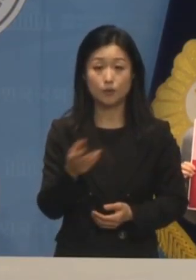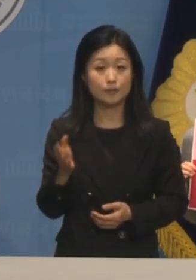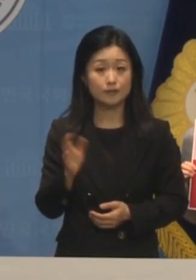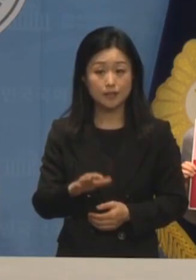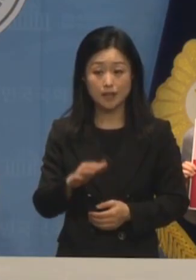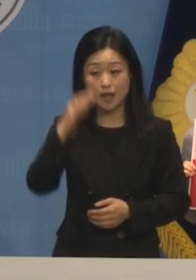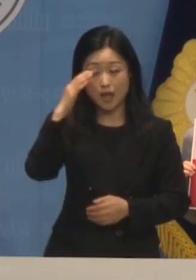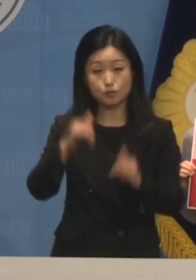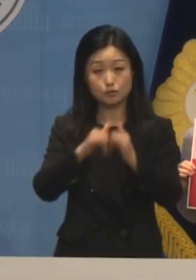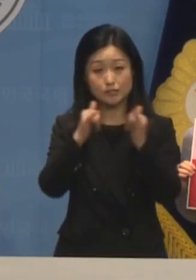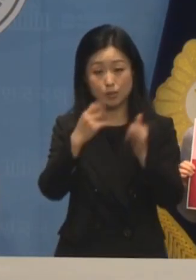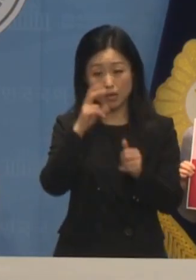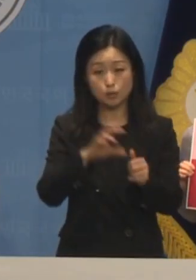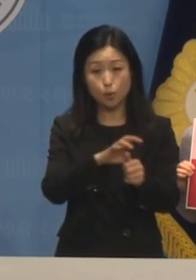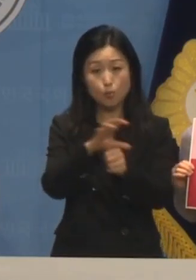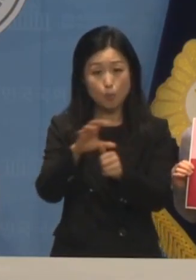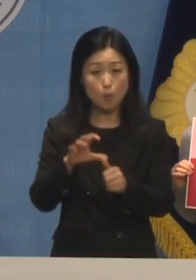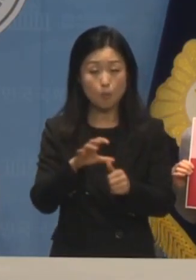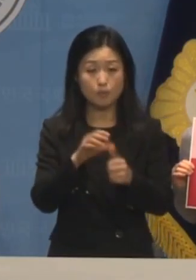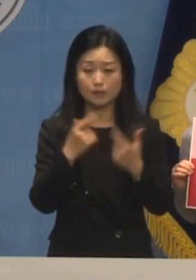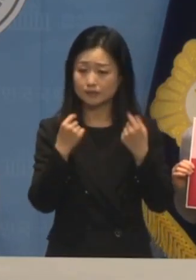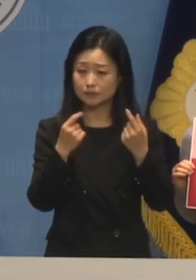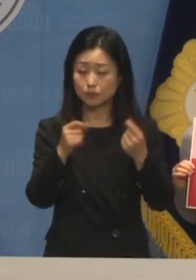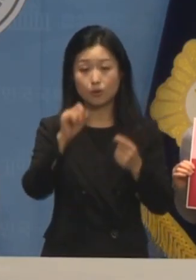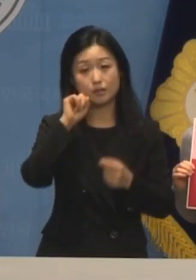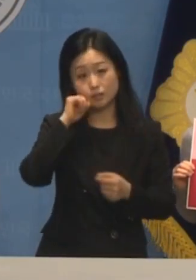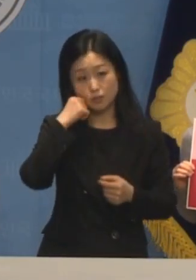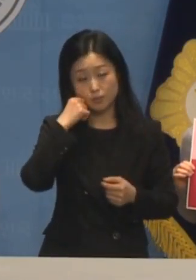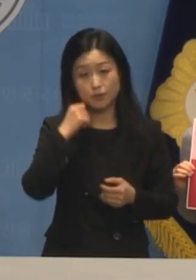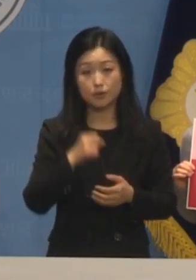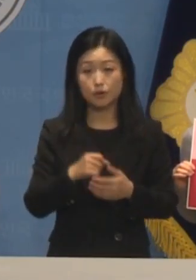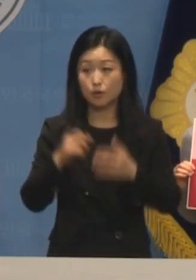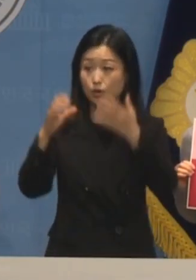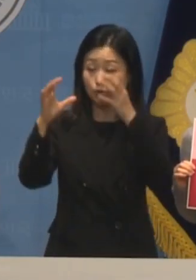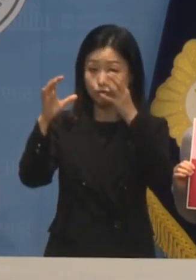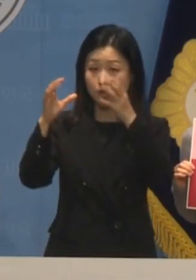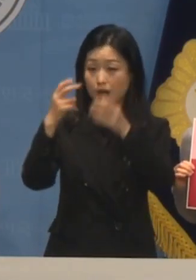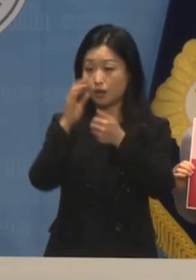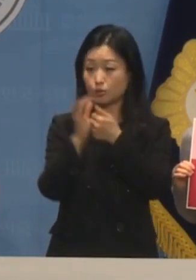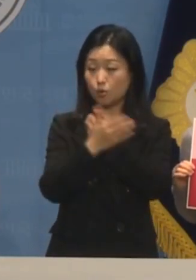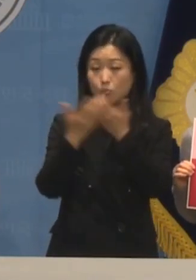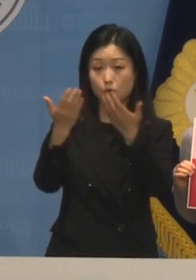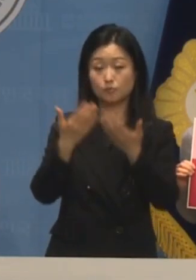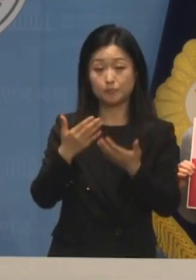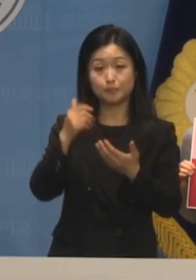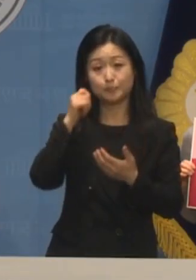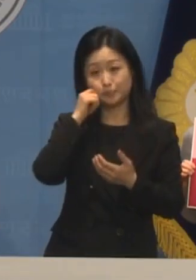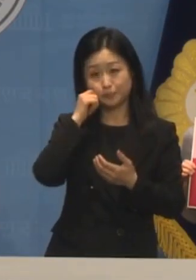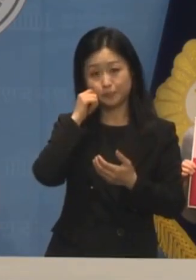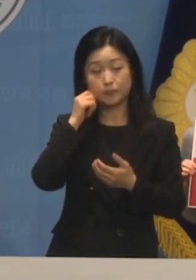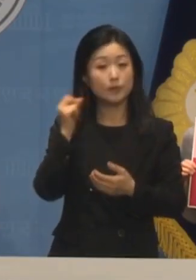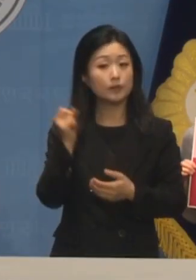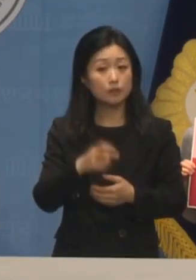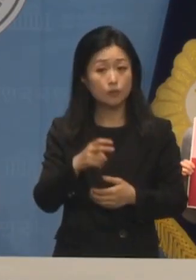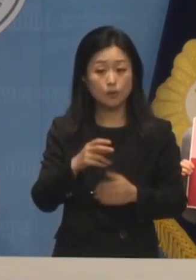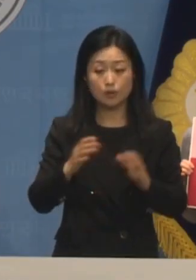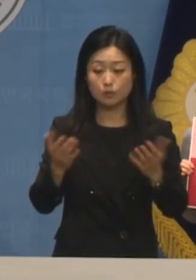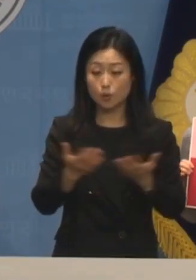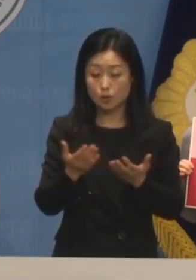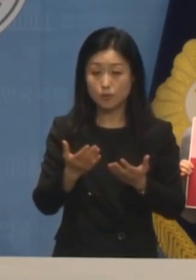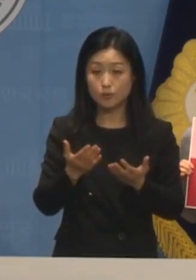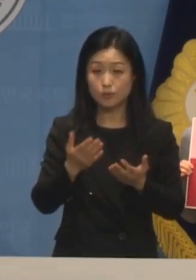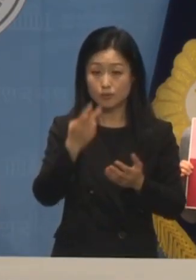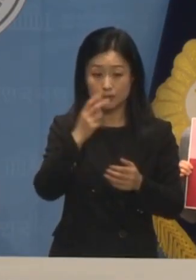우리 사회의 돌봄은 지속 가능하지 않습니다. 국가가 돌봄을 책임지지 않고 있으며 돌봄 노동은